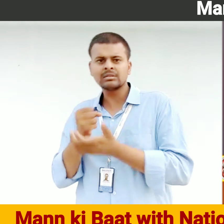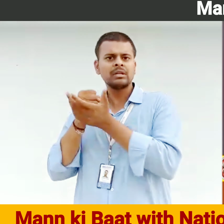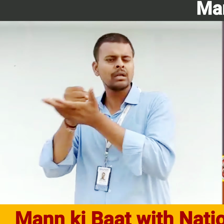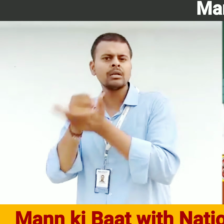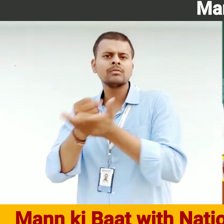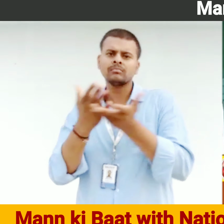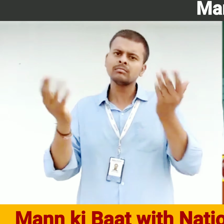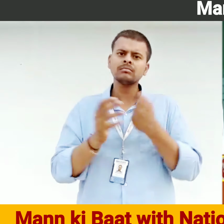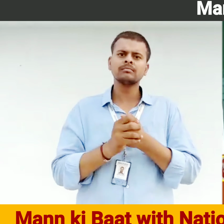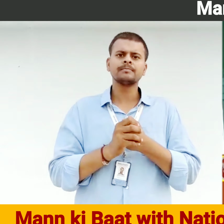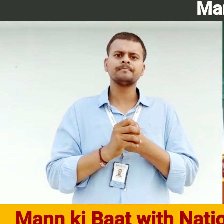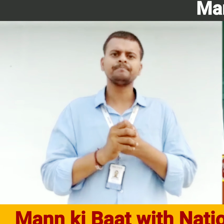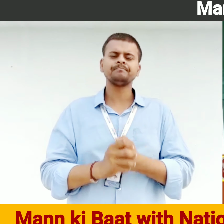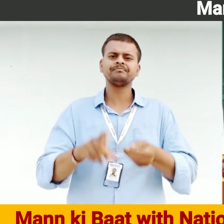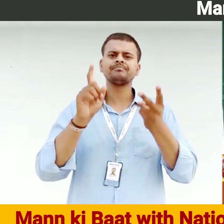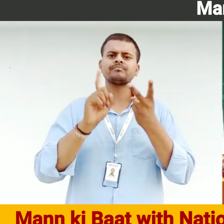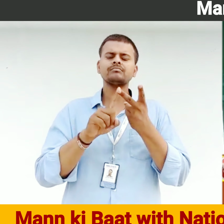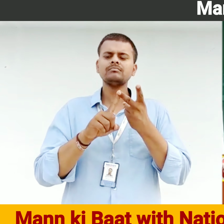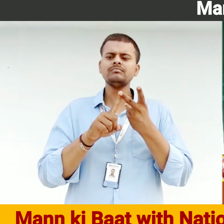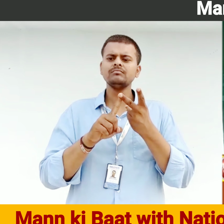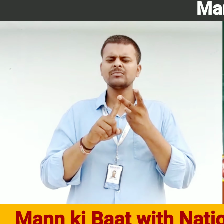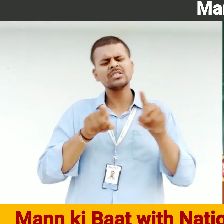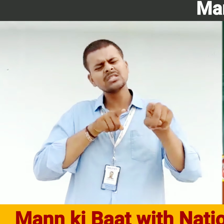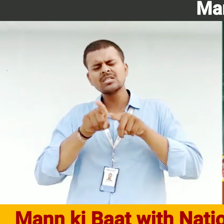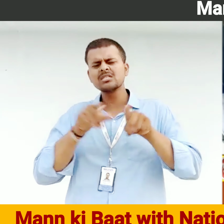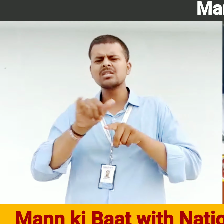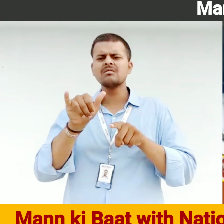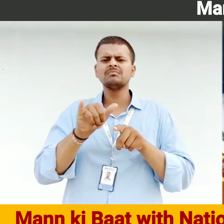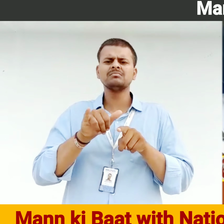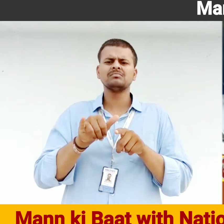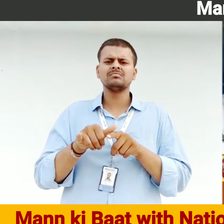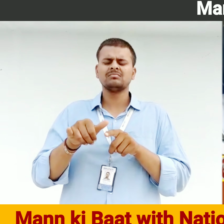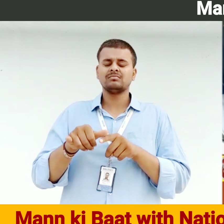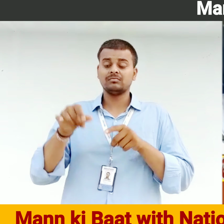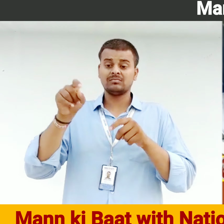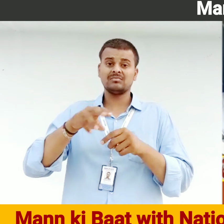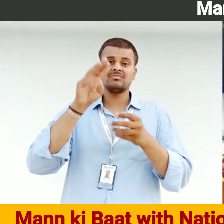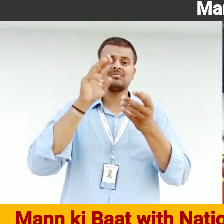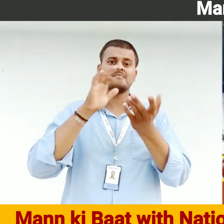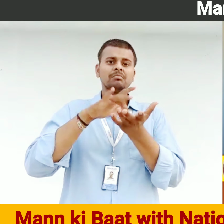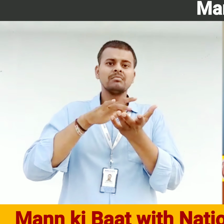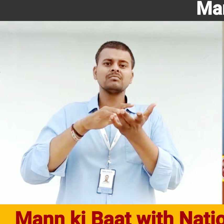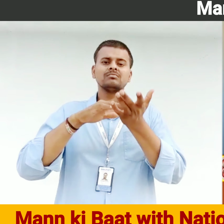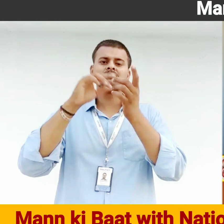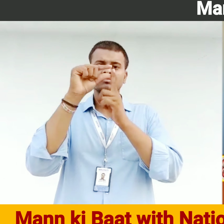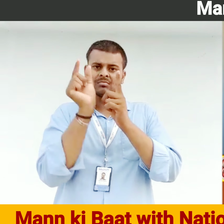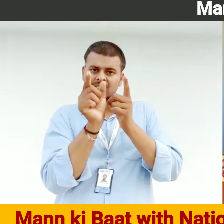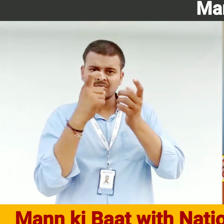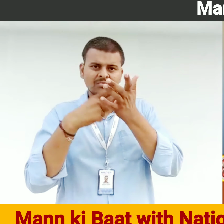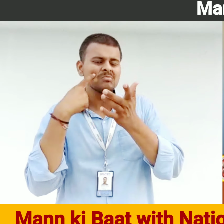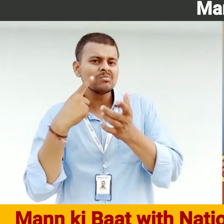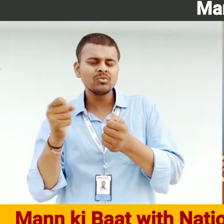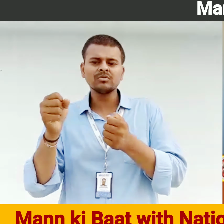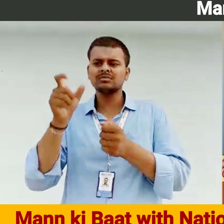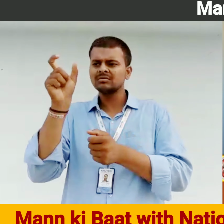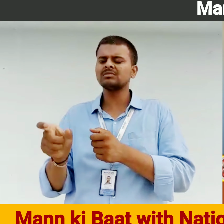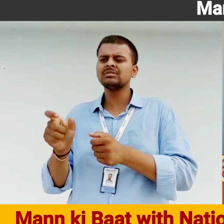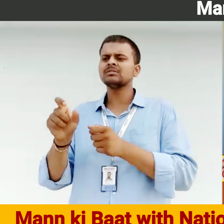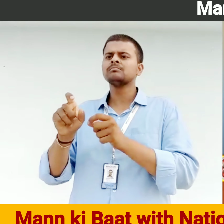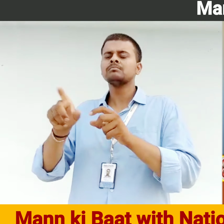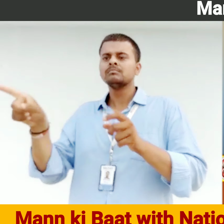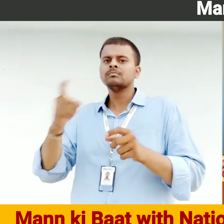कुछ इसी तरह का अनुभव पुडुचेरी की अमूर्था वल्ली जी का भी है। उनके लिए भी आयुष्मान भारत